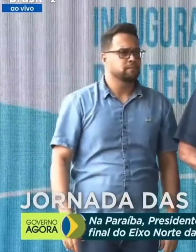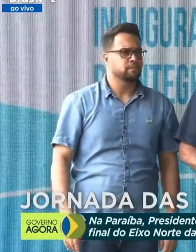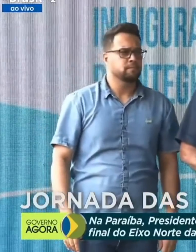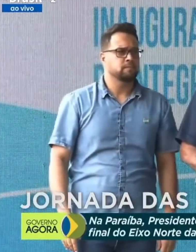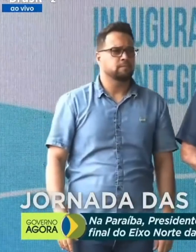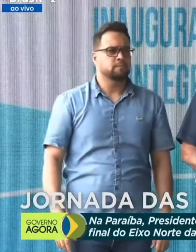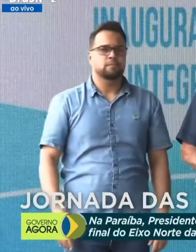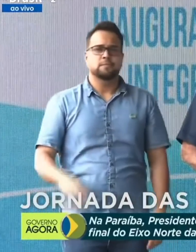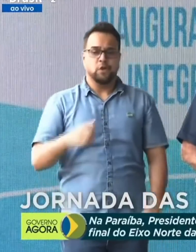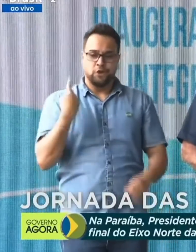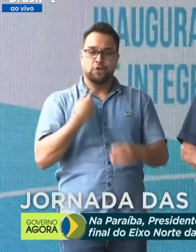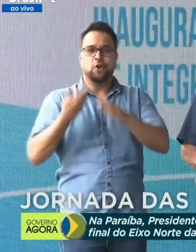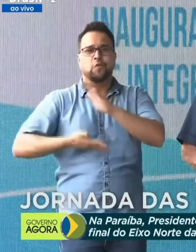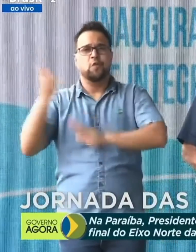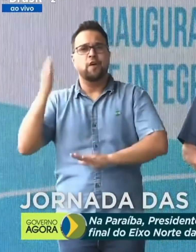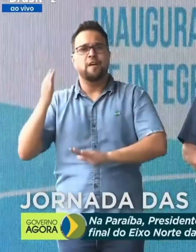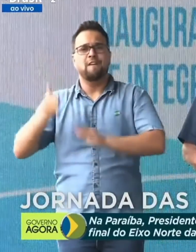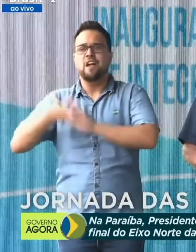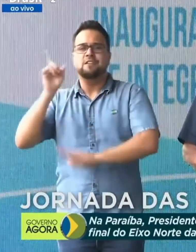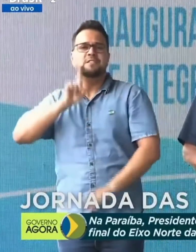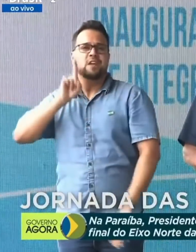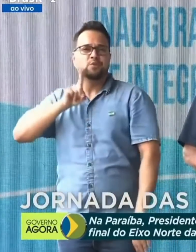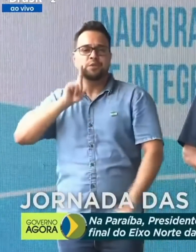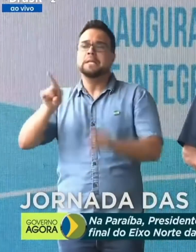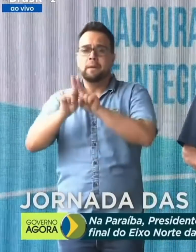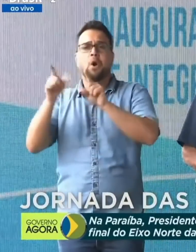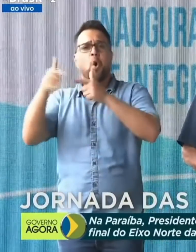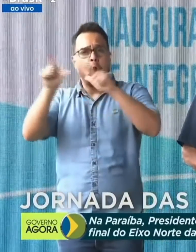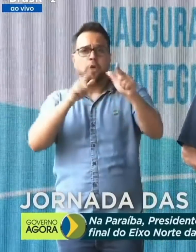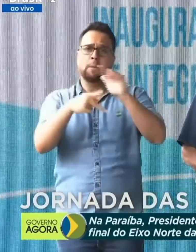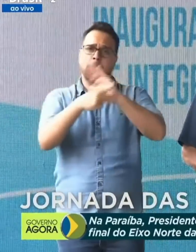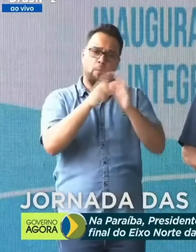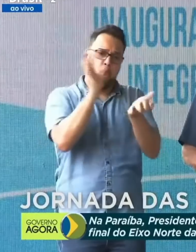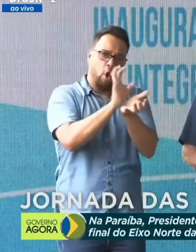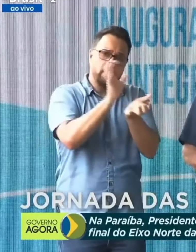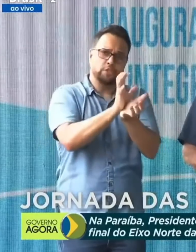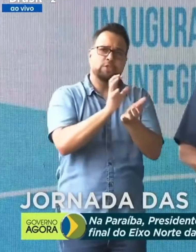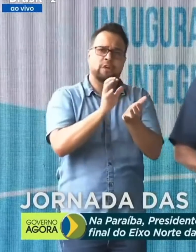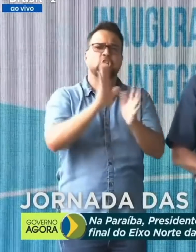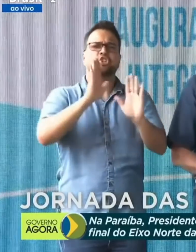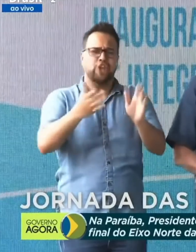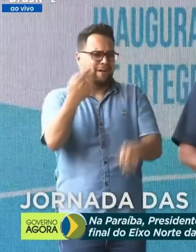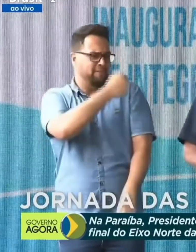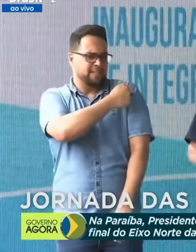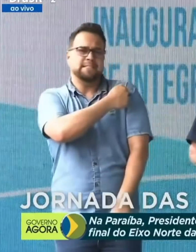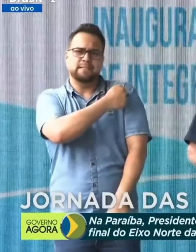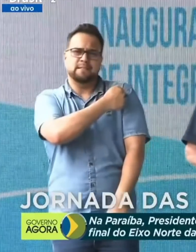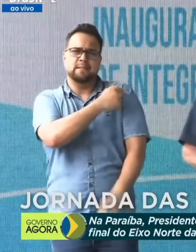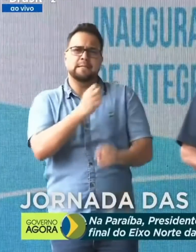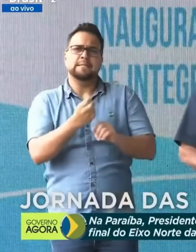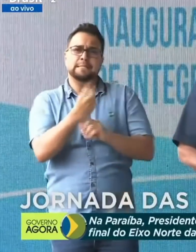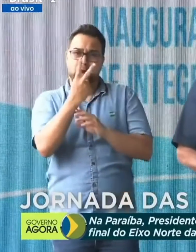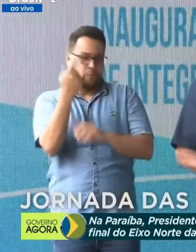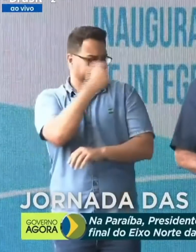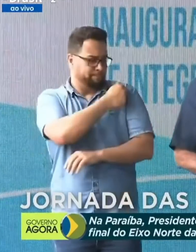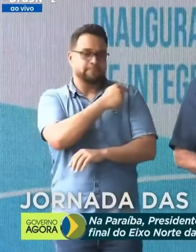Naquela missão nossa nos Estados Unidos, outras pessoas da minha comitiva que estavam vacinadas, com a segunda dose,